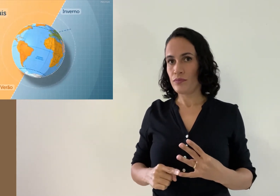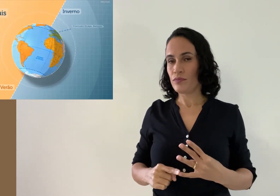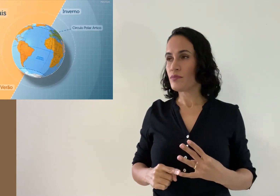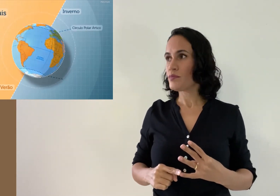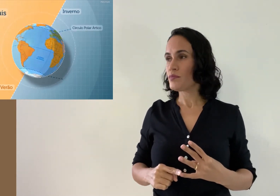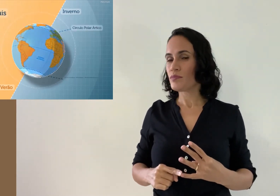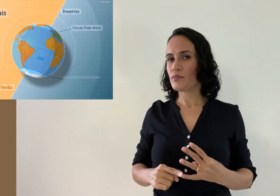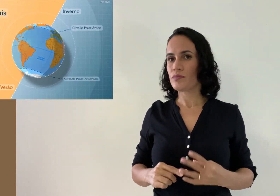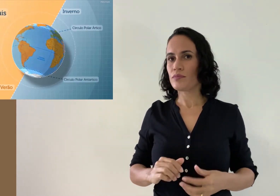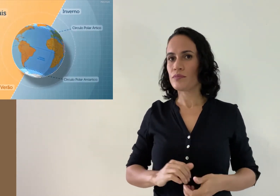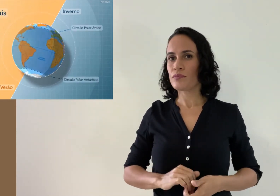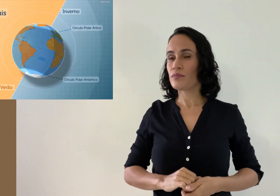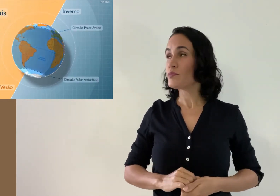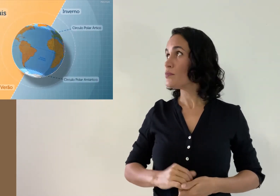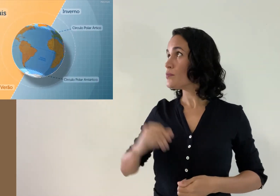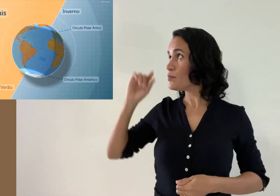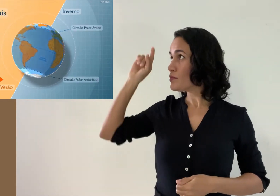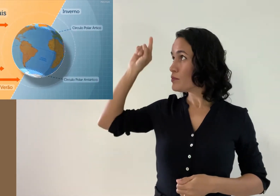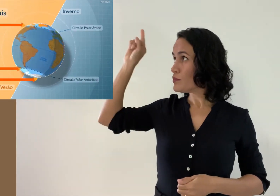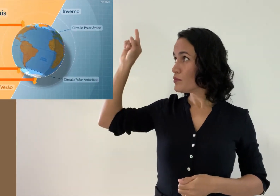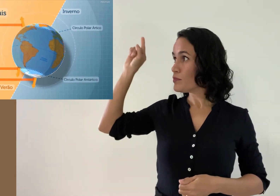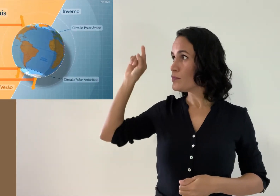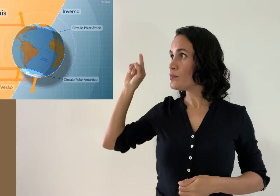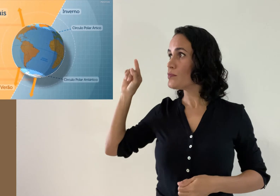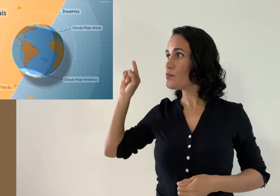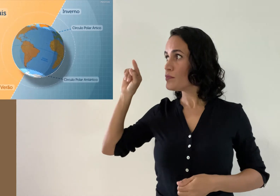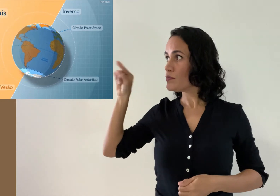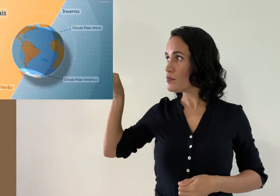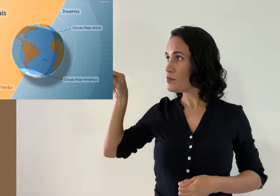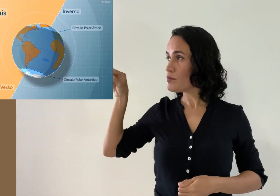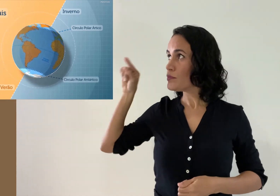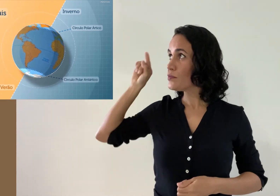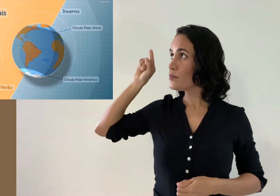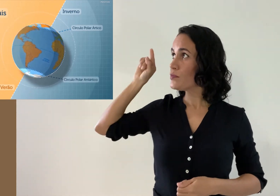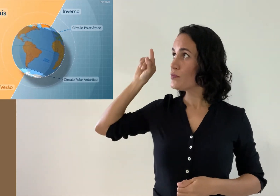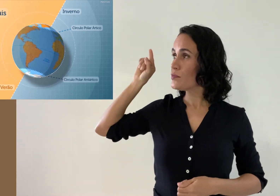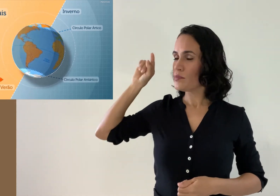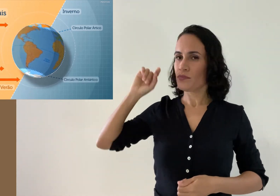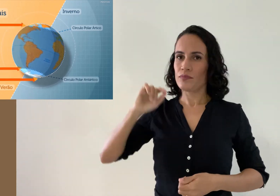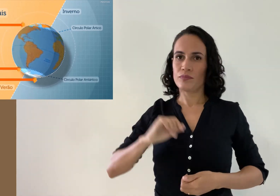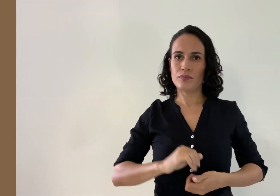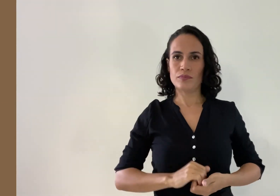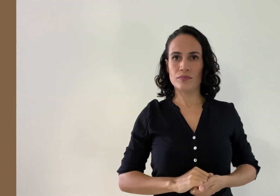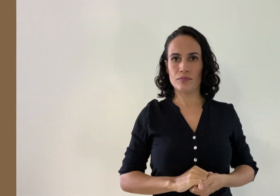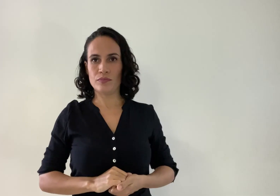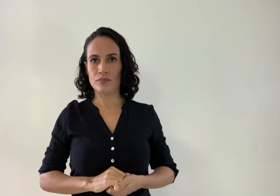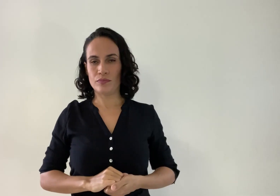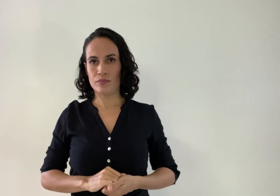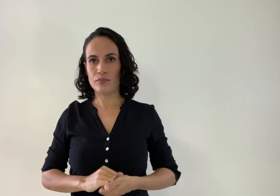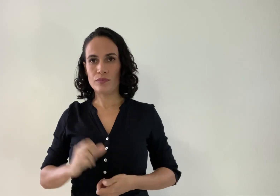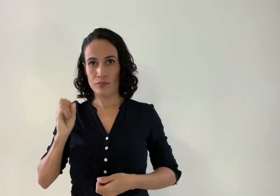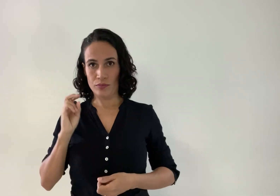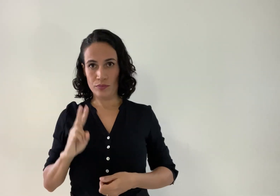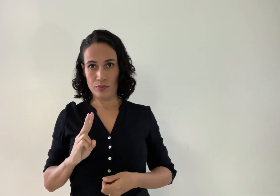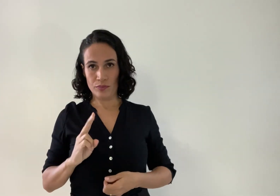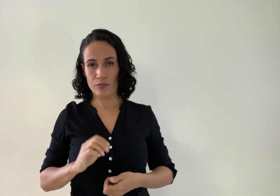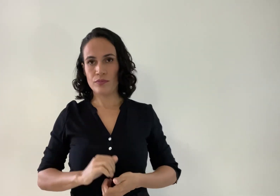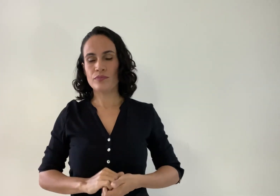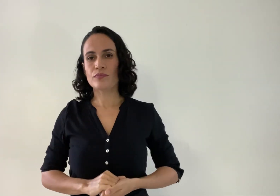zona ártica e a zona antártica. Ok? Muito bem. Em frente. É muito claro essa